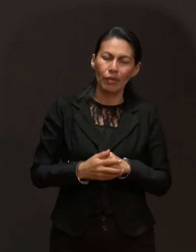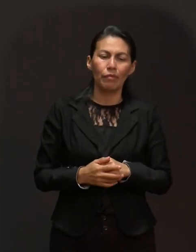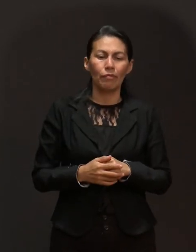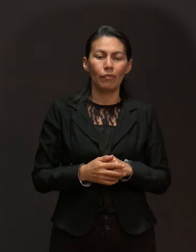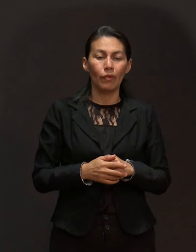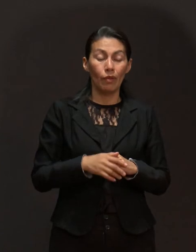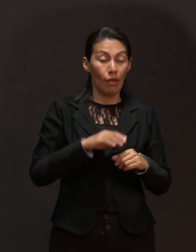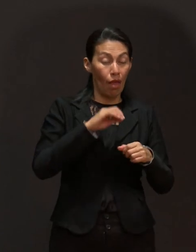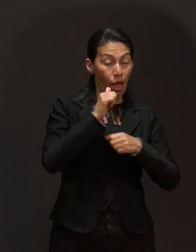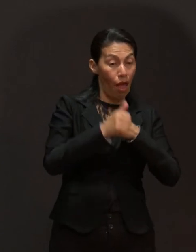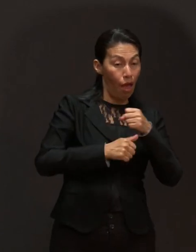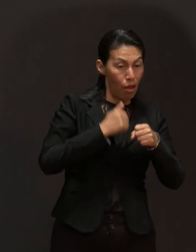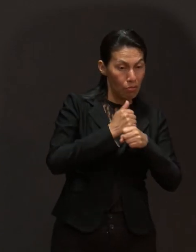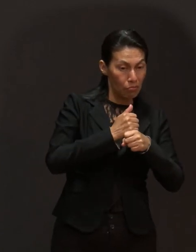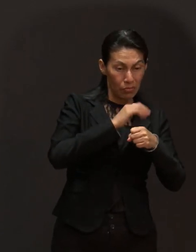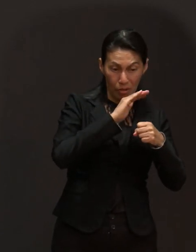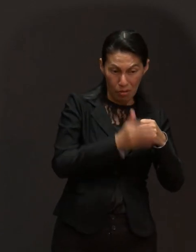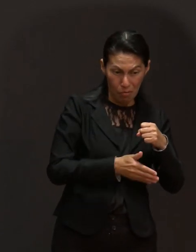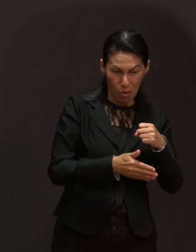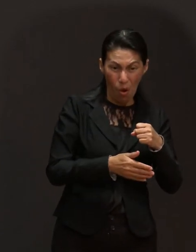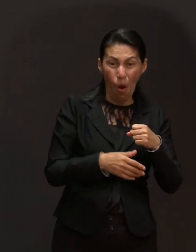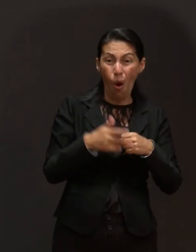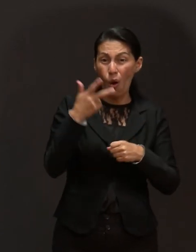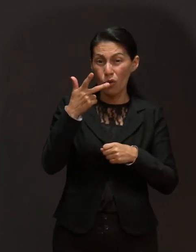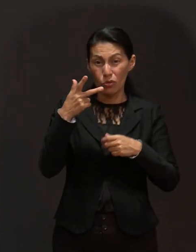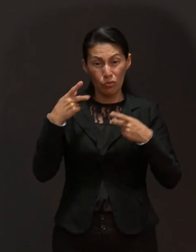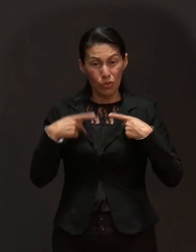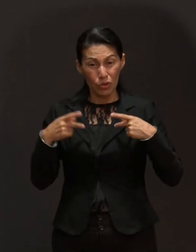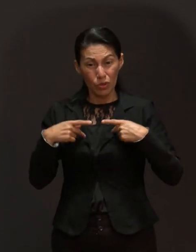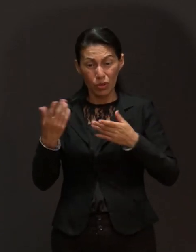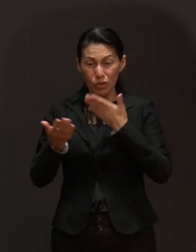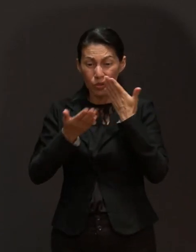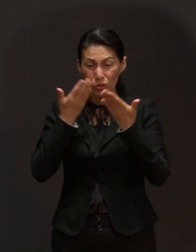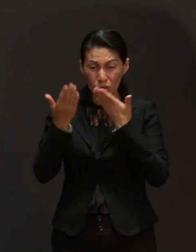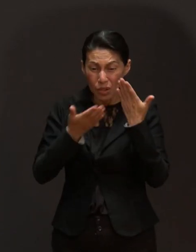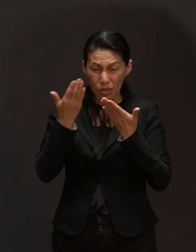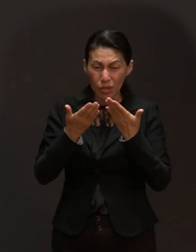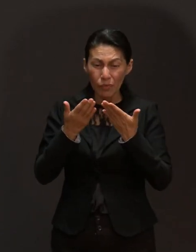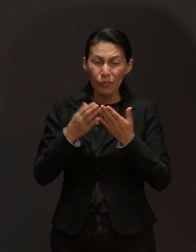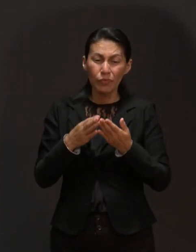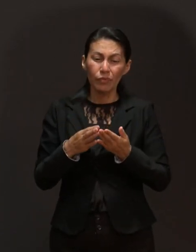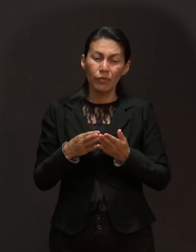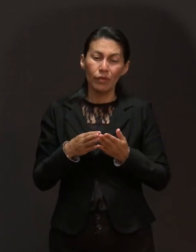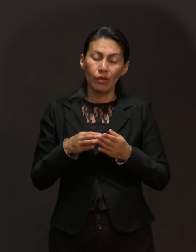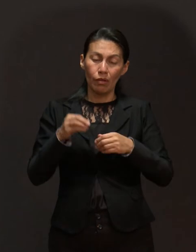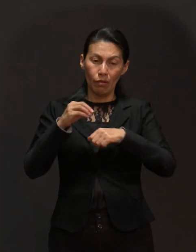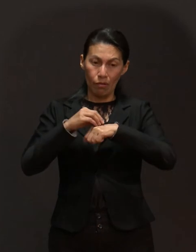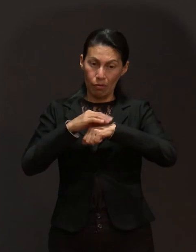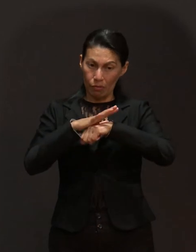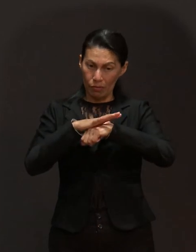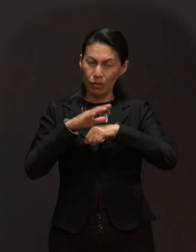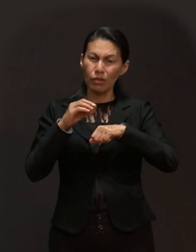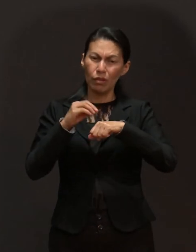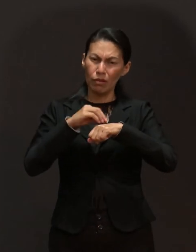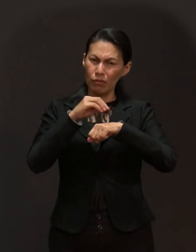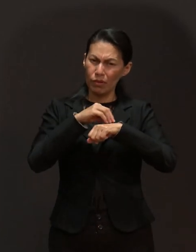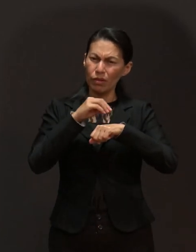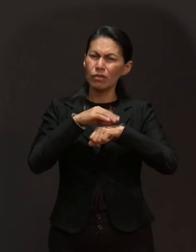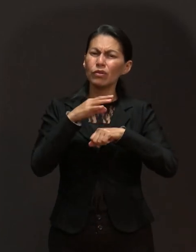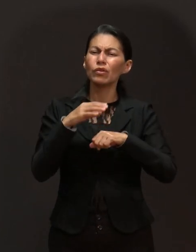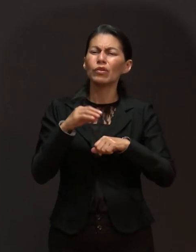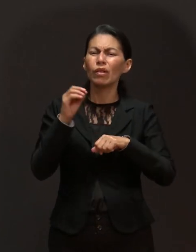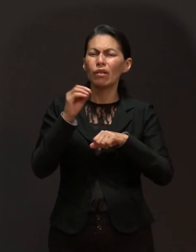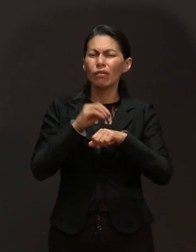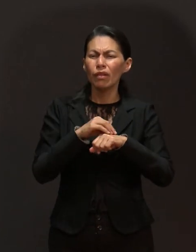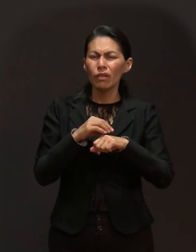terminó casi el año, éramos ocho estudiantes y publicaron las notas, siempre publicaban las notas para al